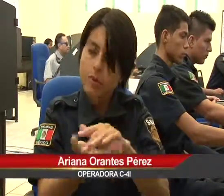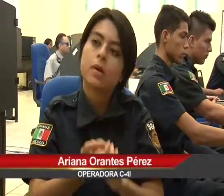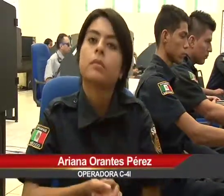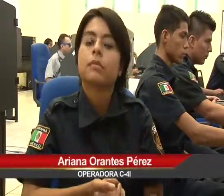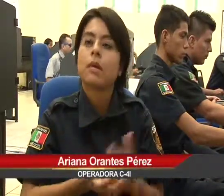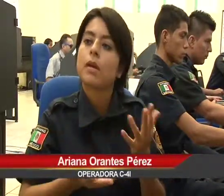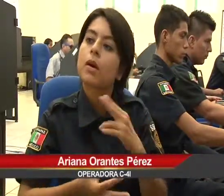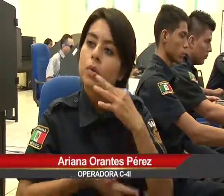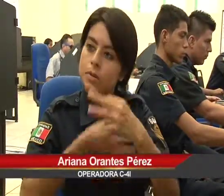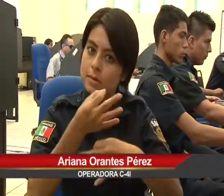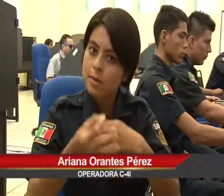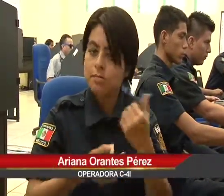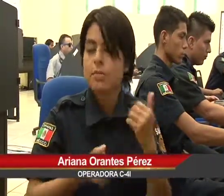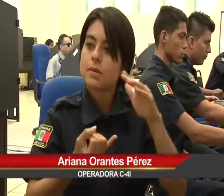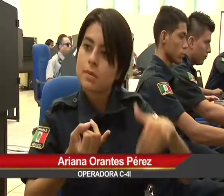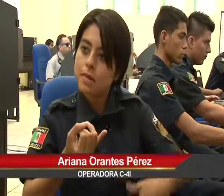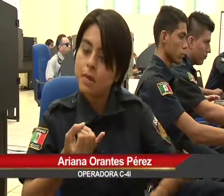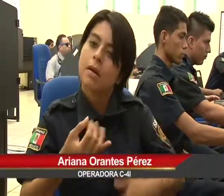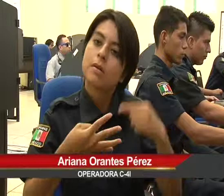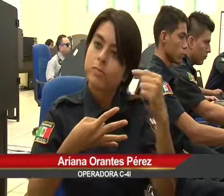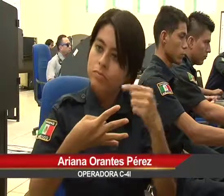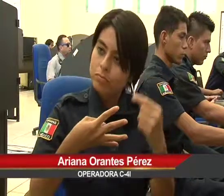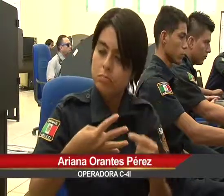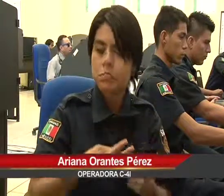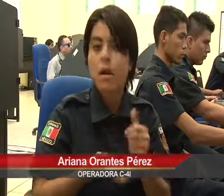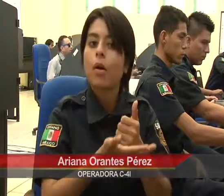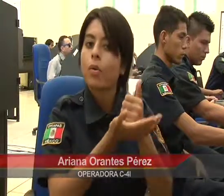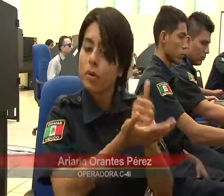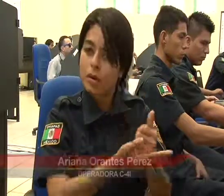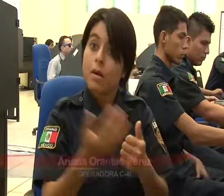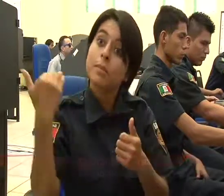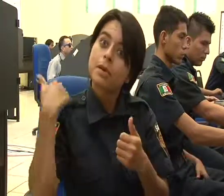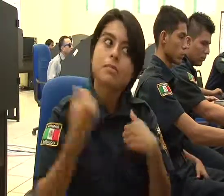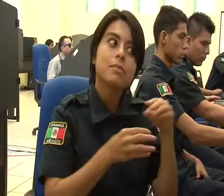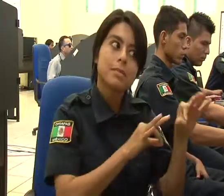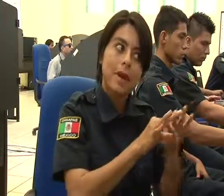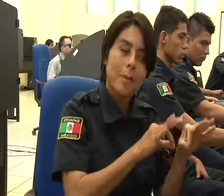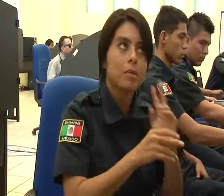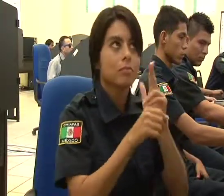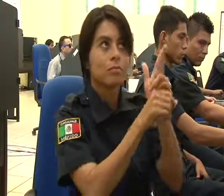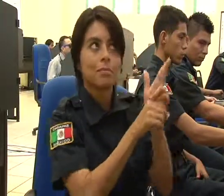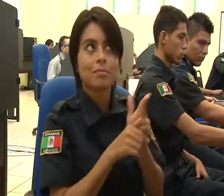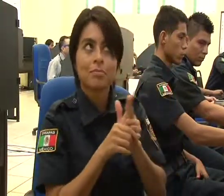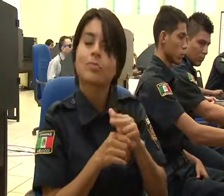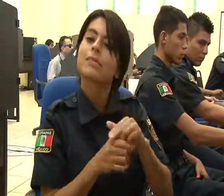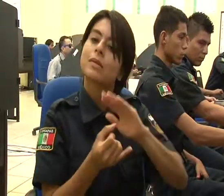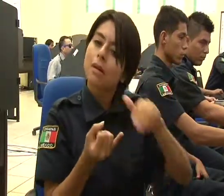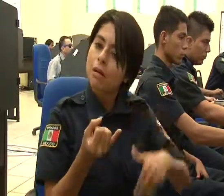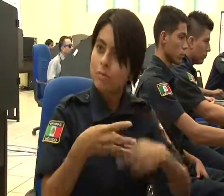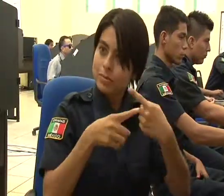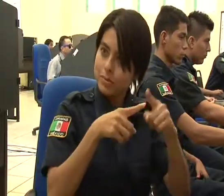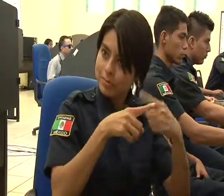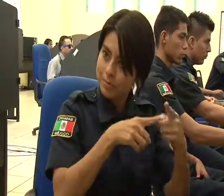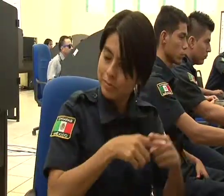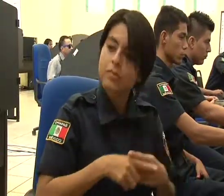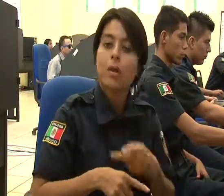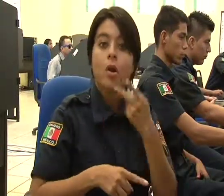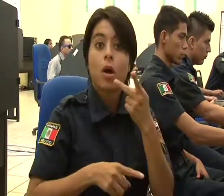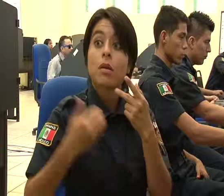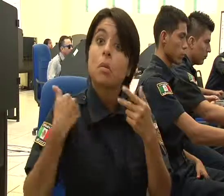con discapacidad auditiva y oyentes, todos estamos muy agradecidos porque nos permiten poder trabajar en monitoreo de cámaras. Estamos